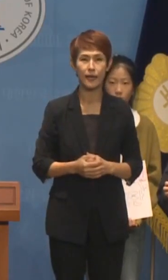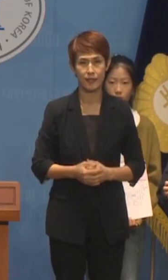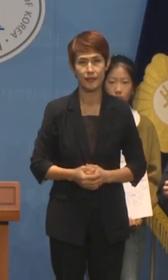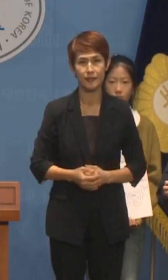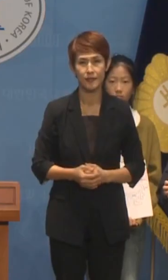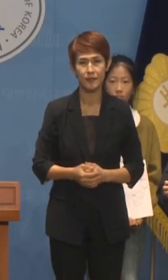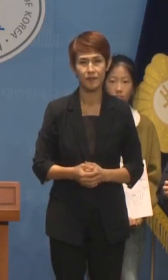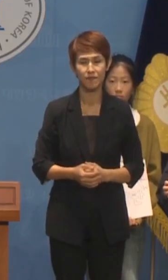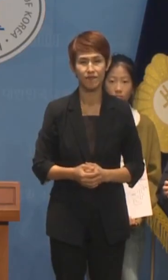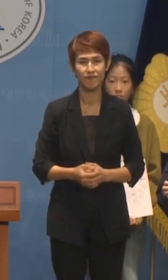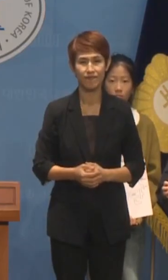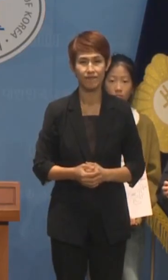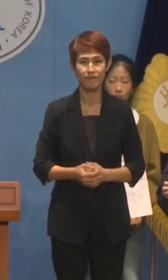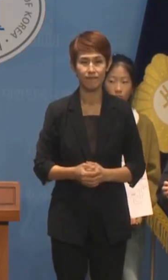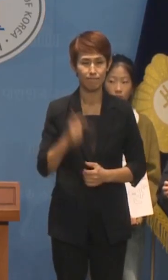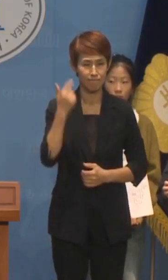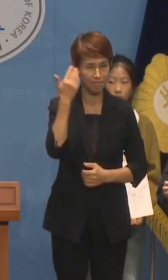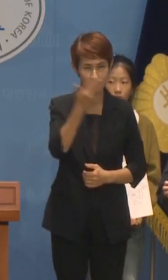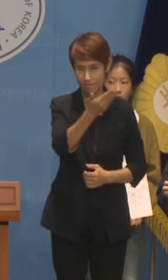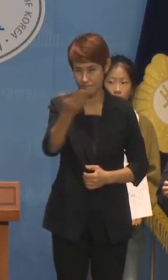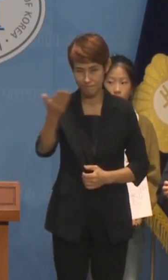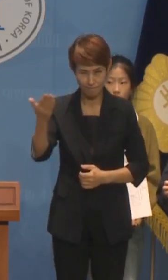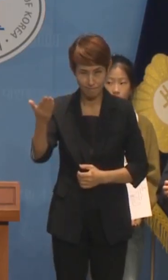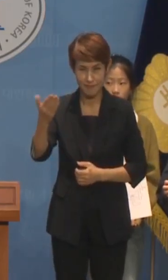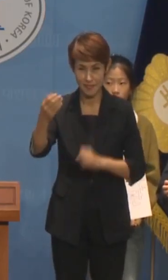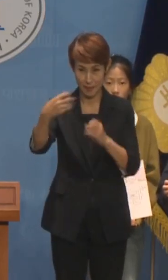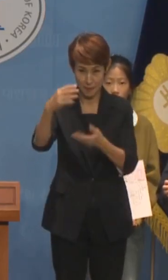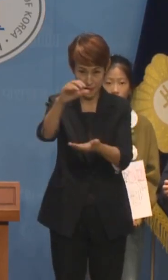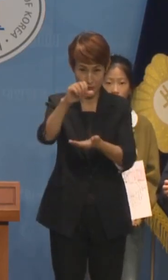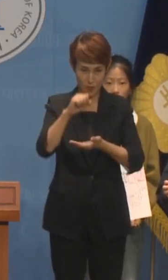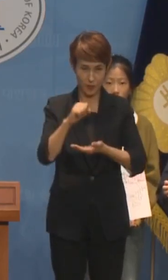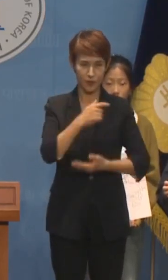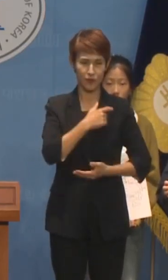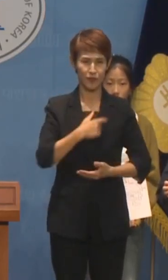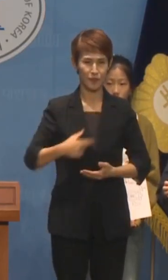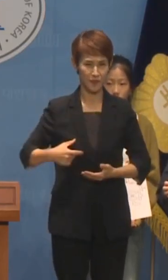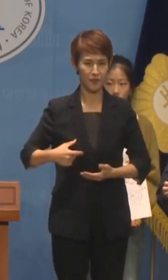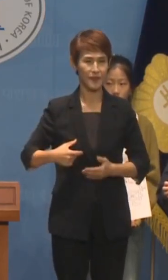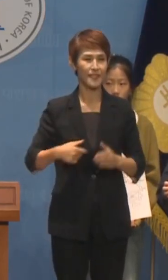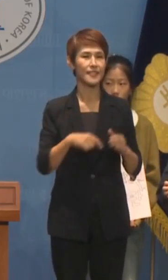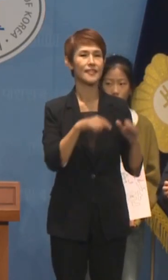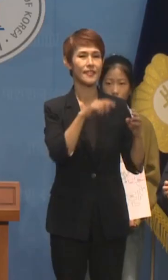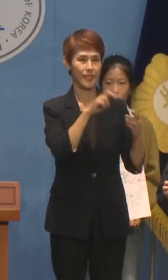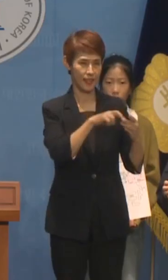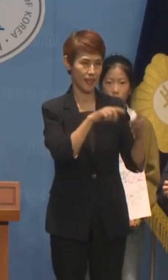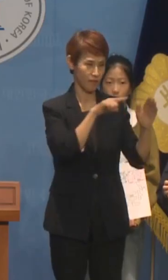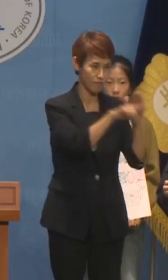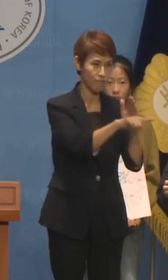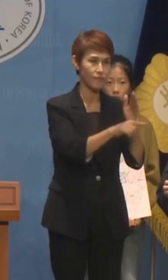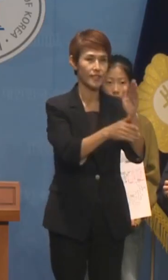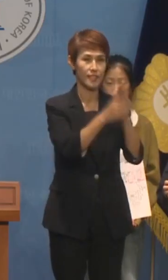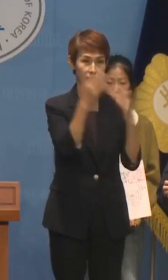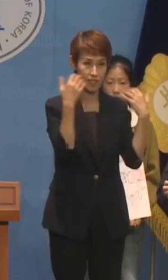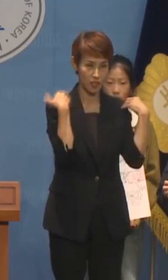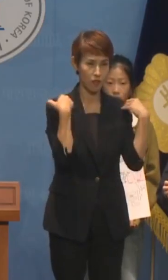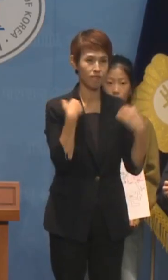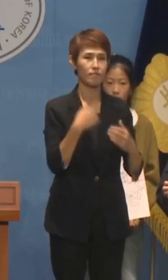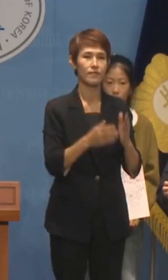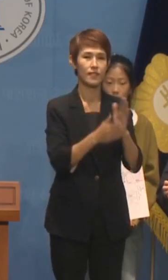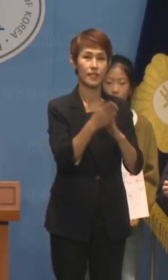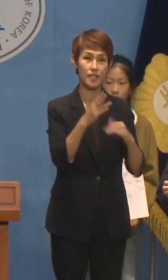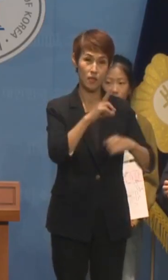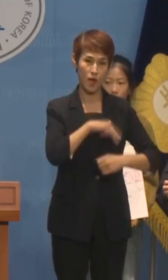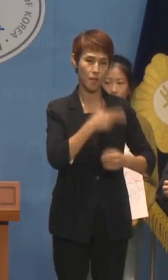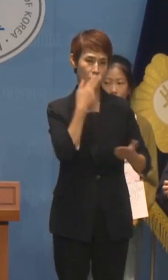말했습니다. 설문조사 내용을 가지고 주민센터부터 구청, 시청, 시의회, 국회에